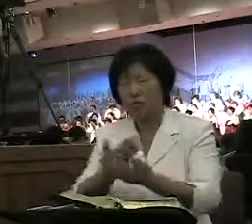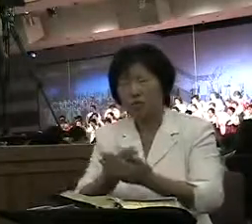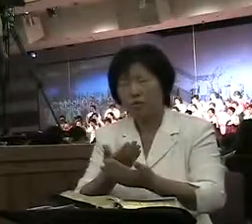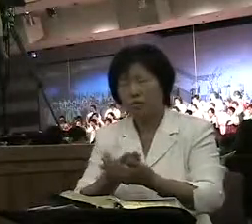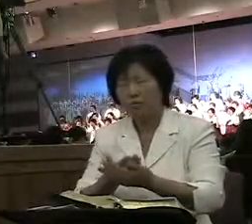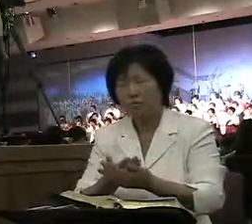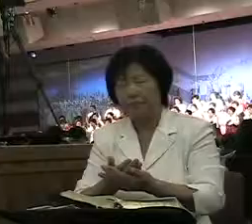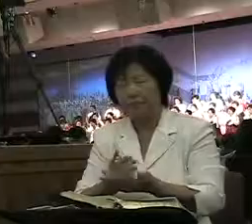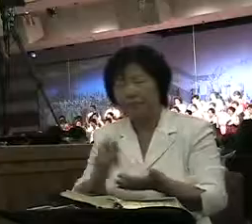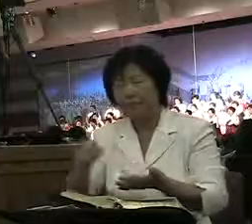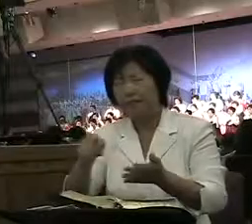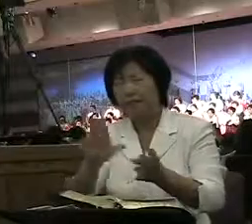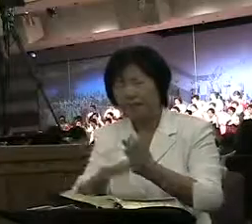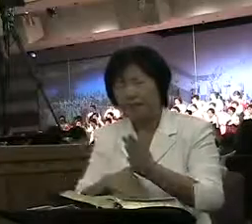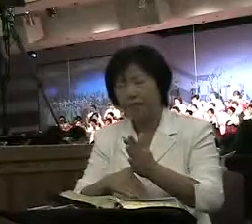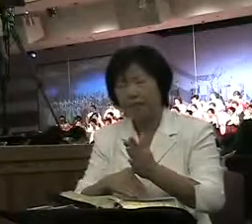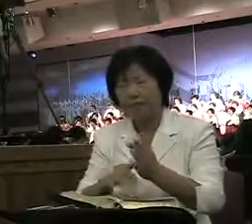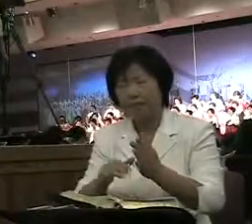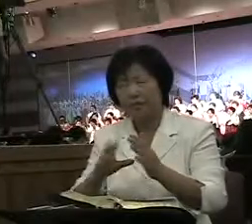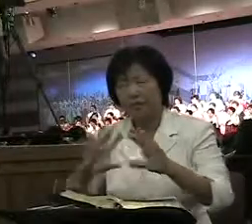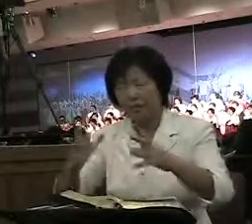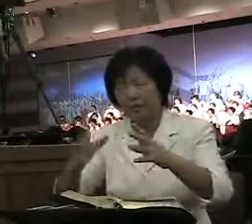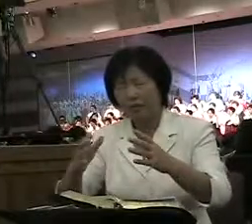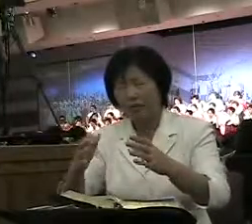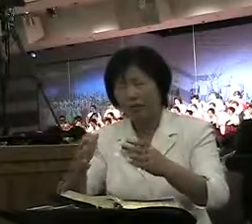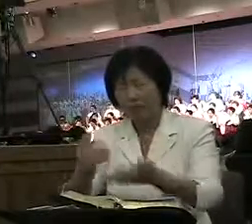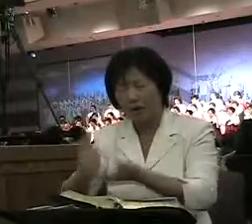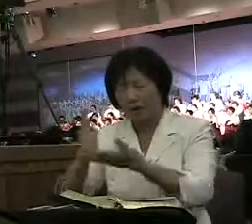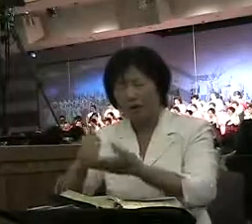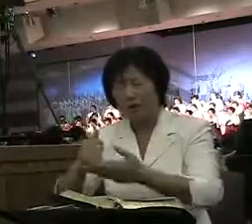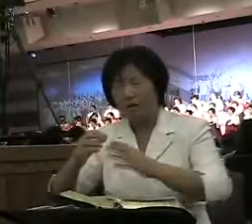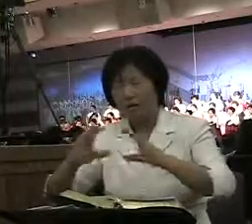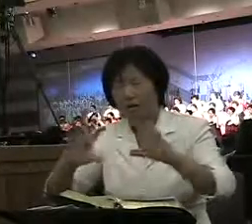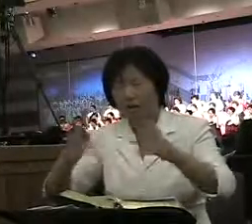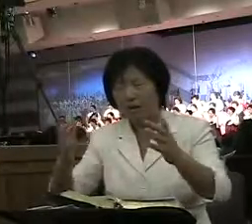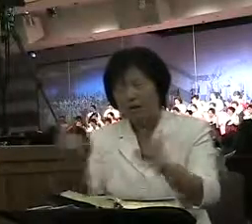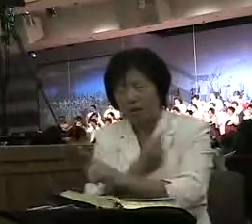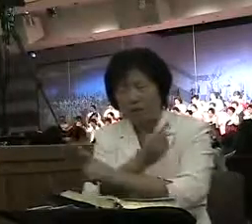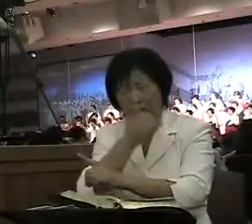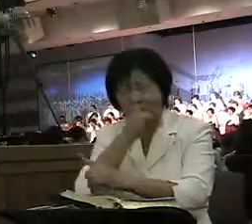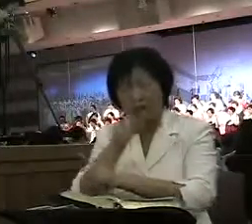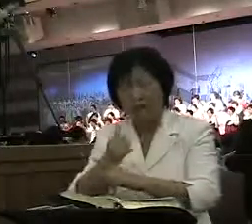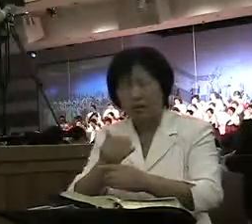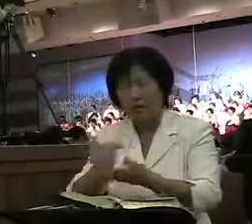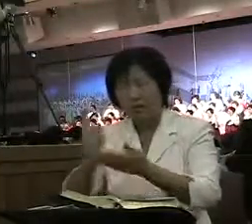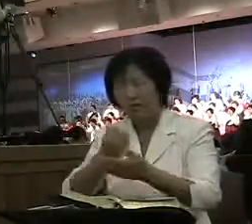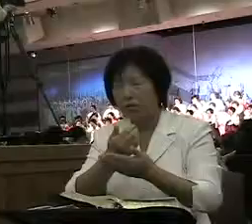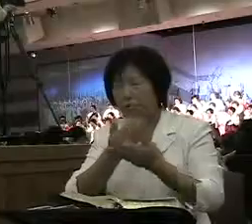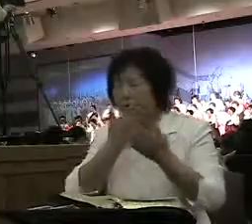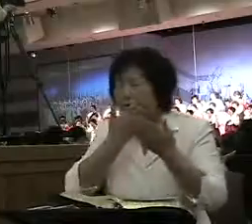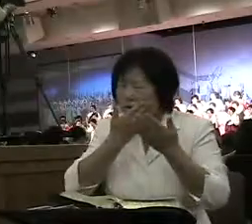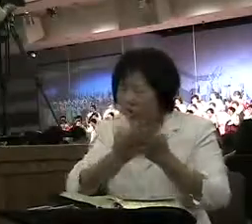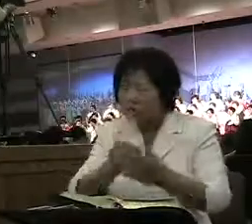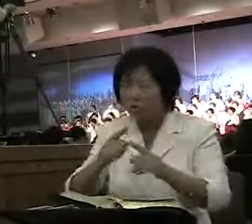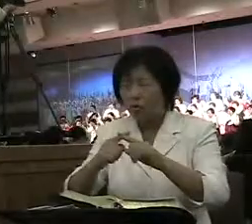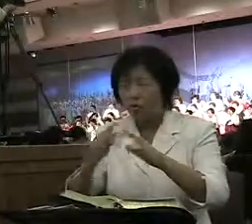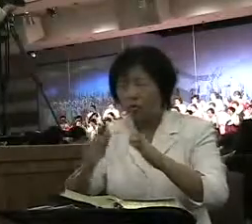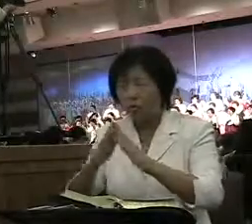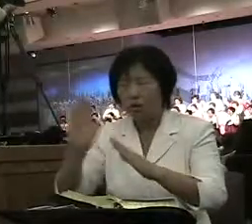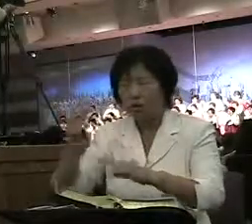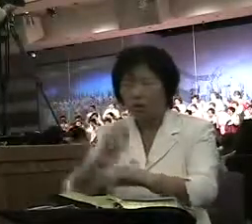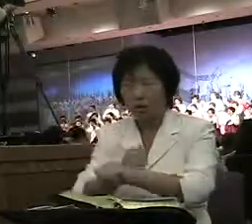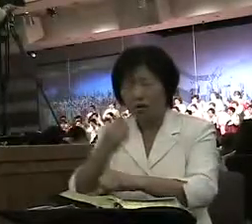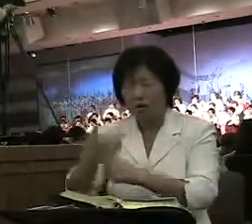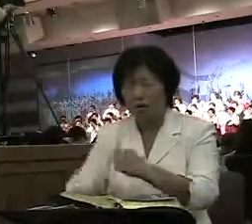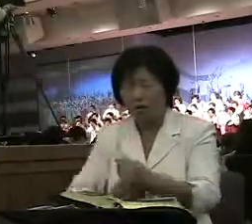주시옵소서. 이때에 시대를 섬기며 세대를 고칠 수 있는 주님의 귀한 교회가 되게 하여